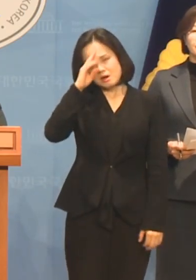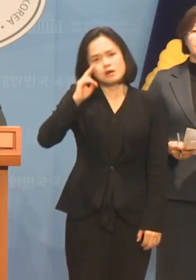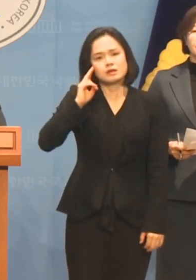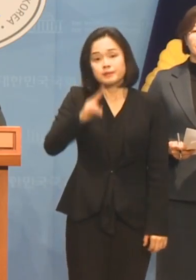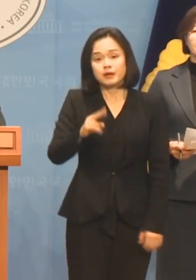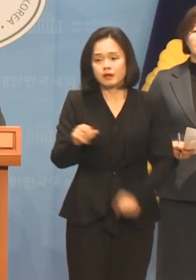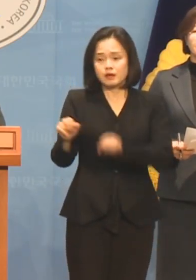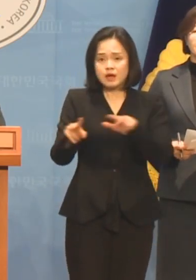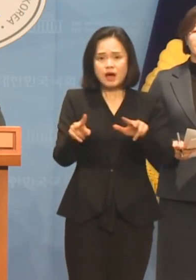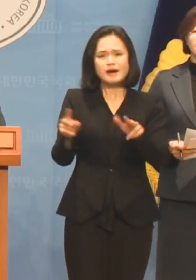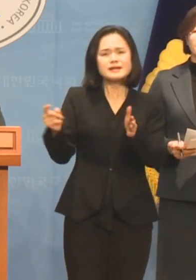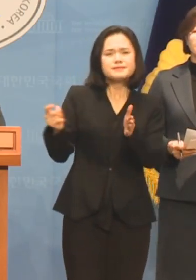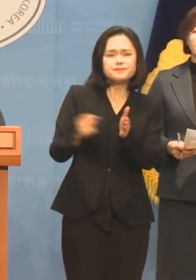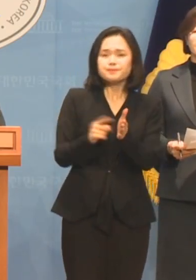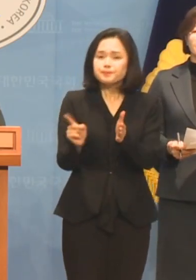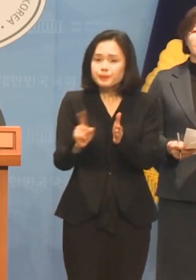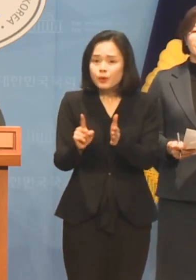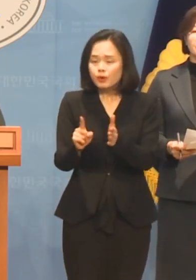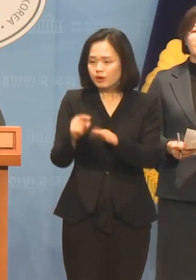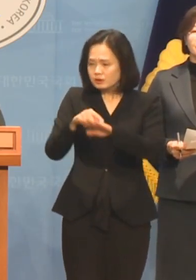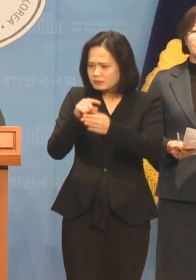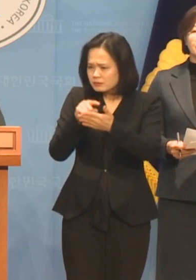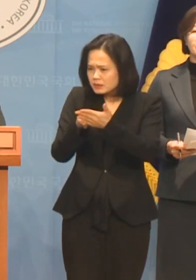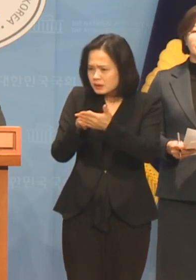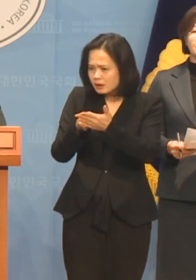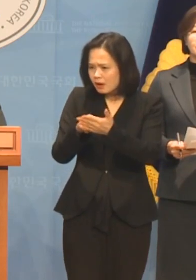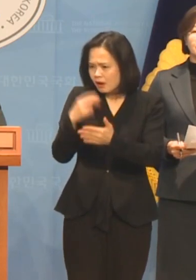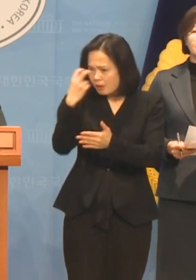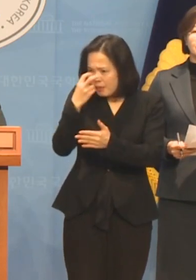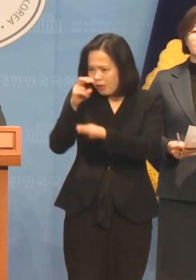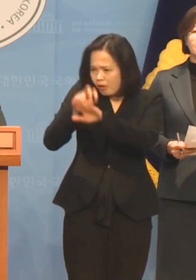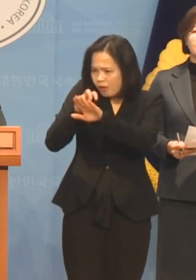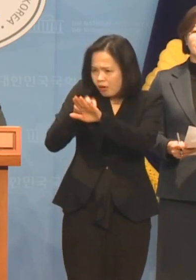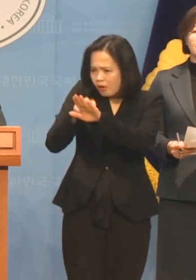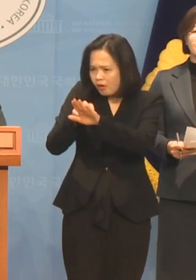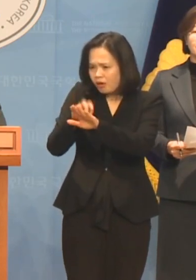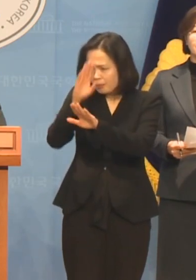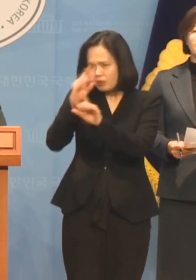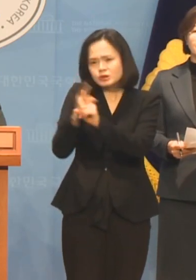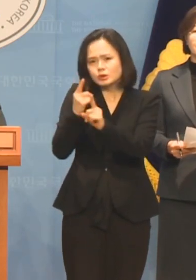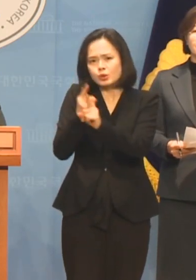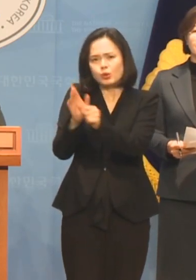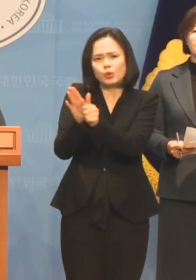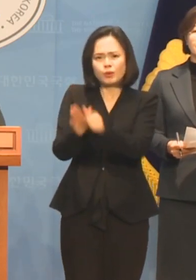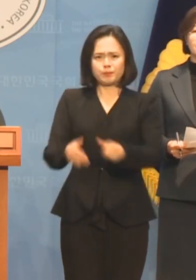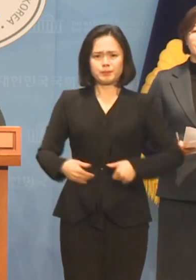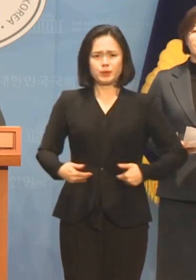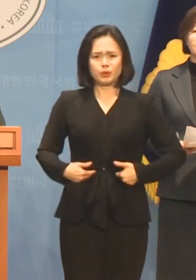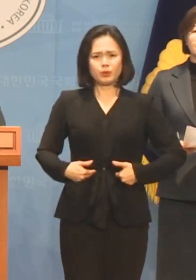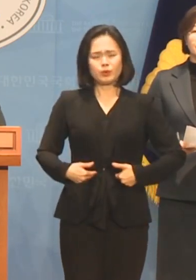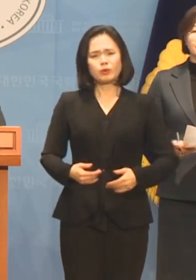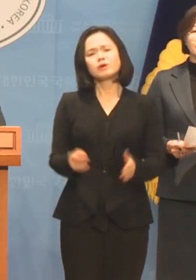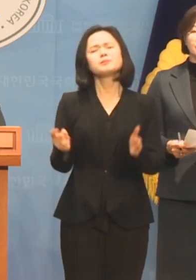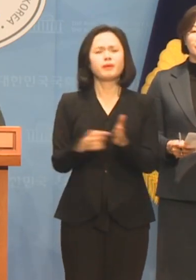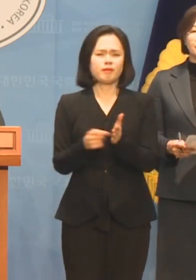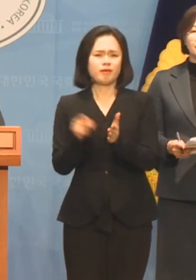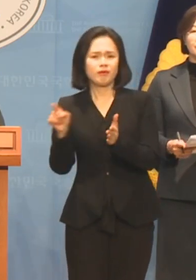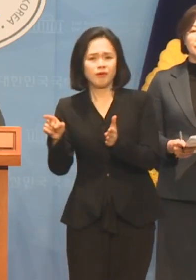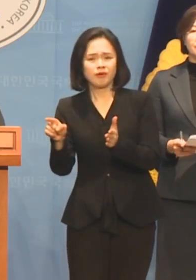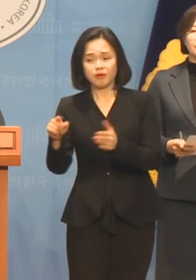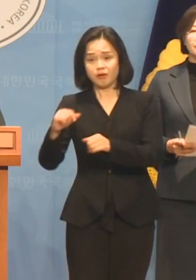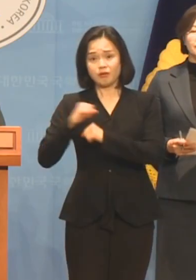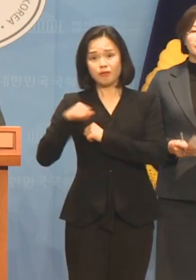응급처치에 기반한 위기 개입입니다. 병리적 관점의 상담이 필요한 시기가 아닙니다. 계엄에 동원된